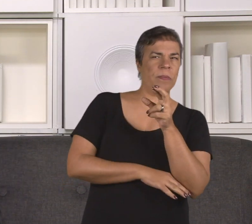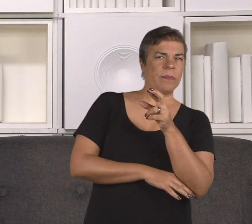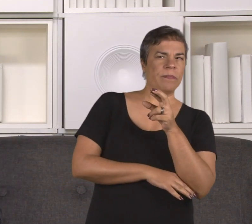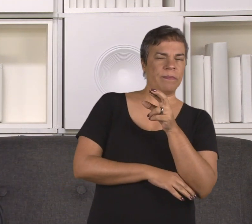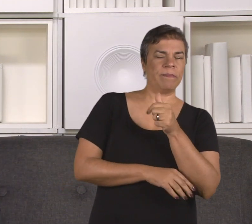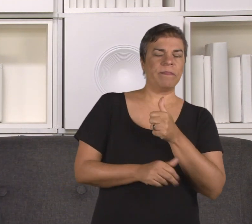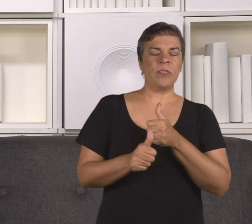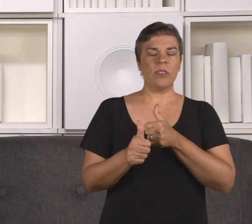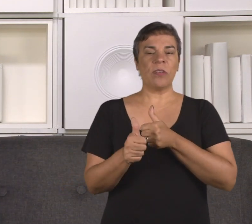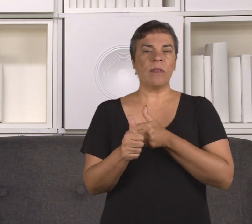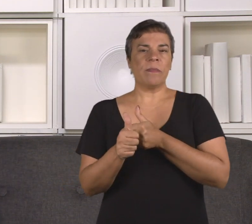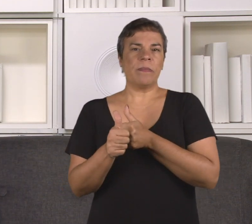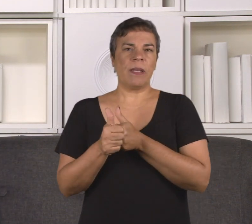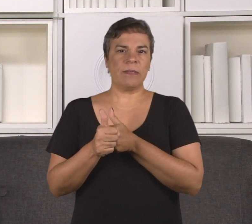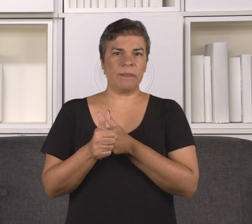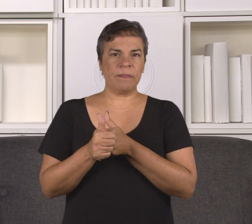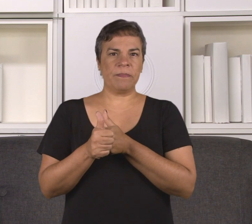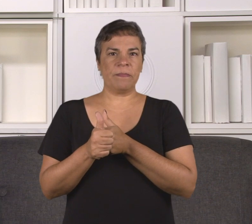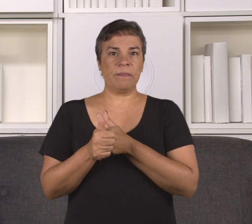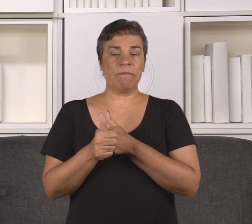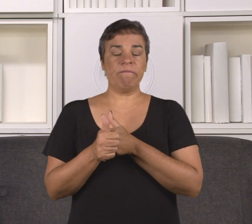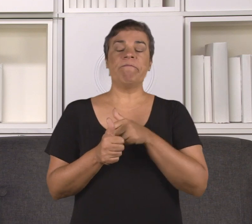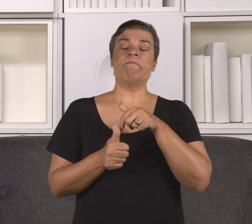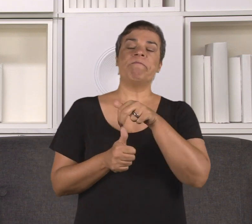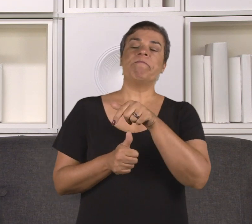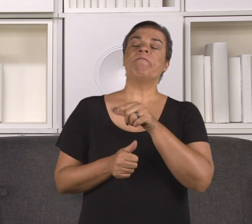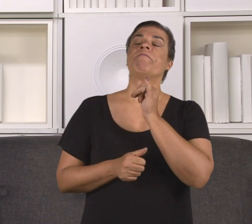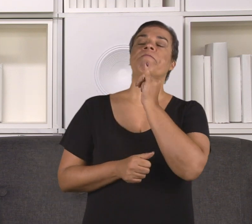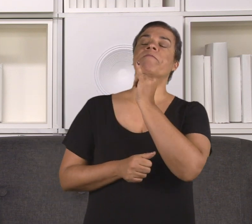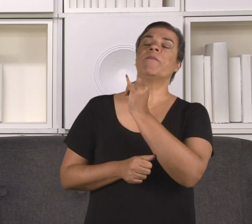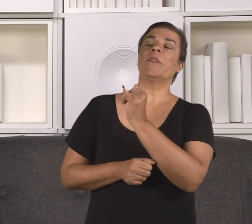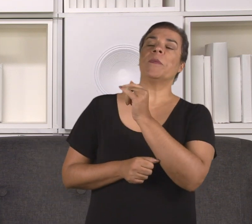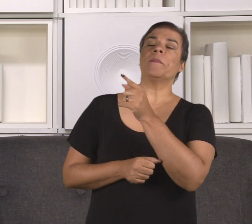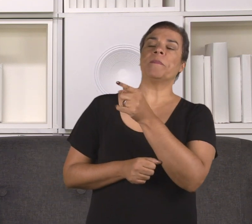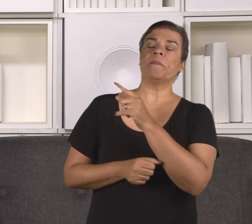cego e diz a ele: você